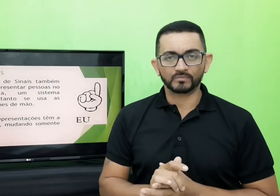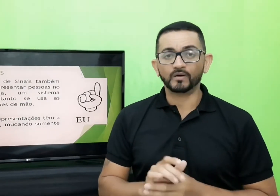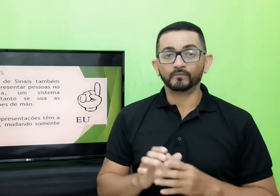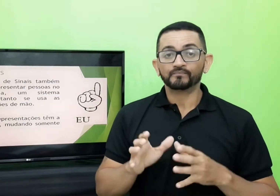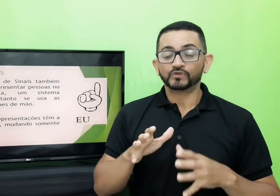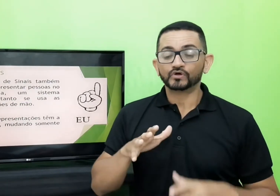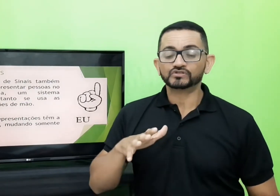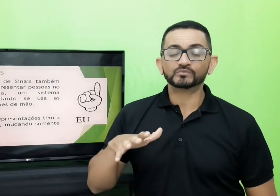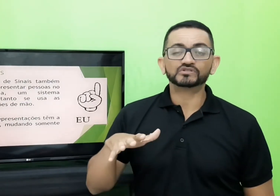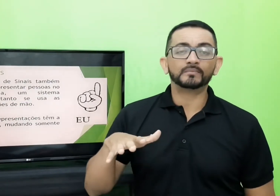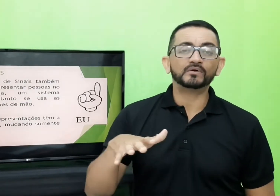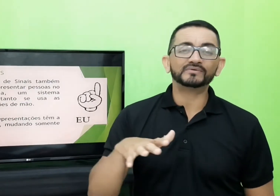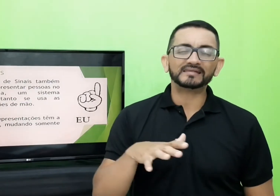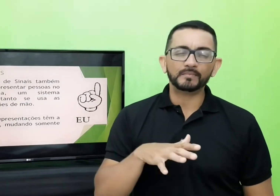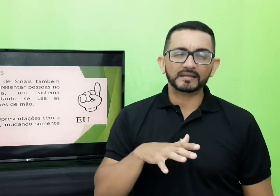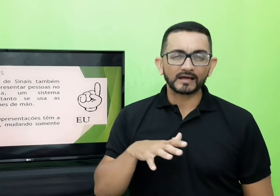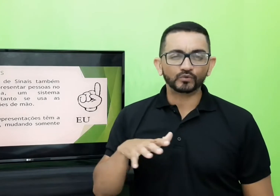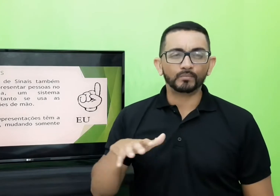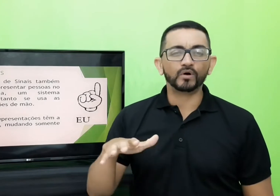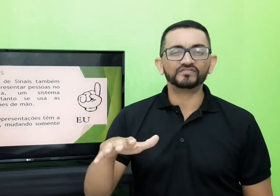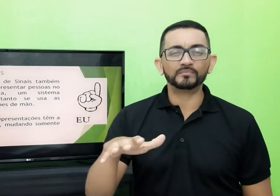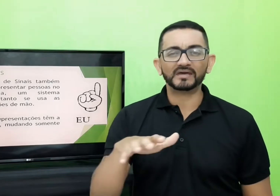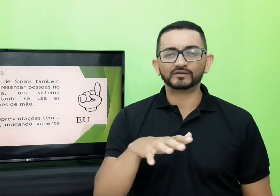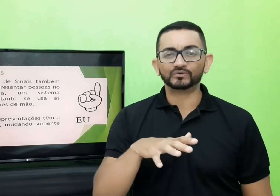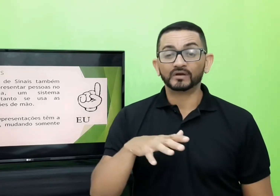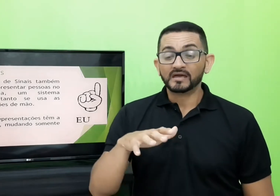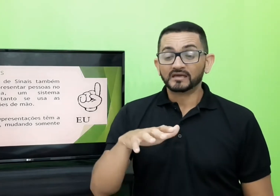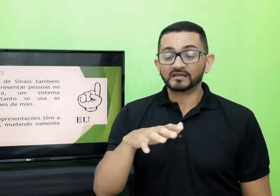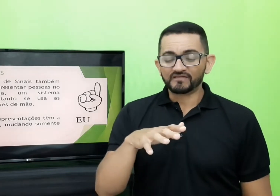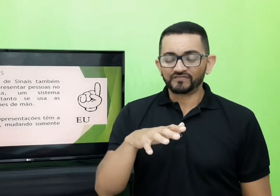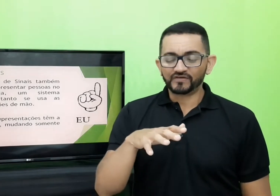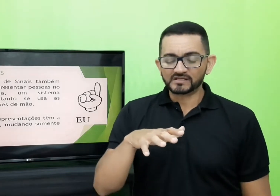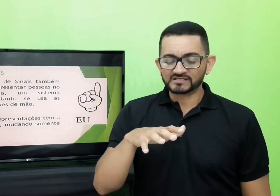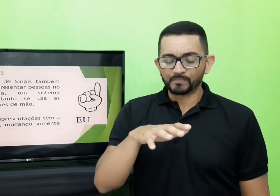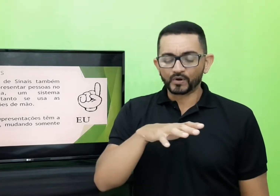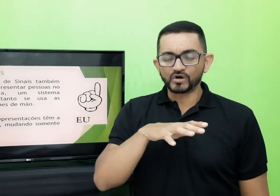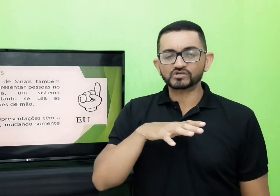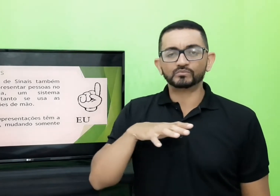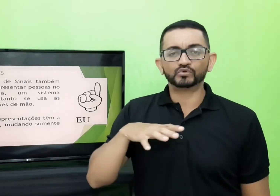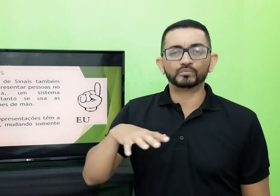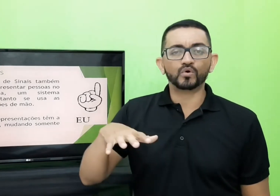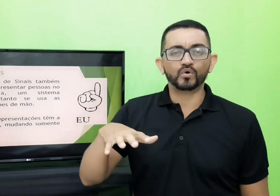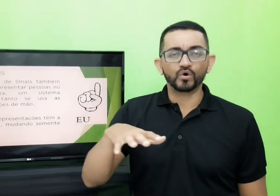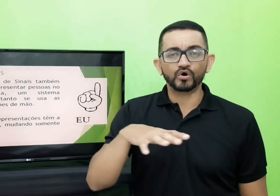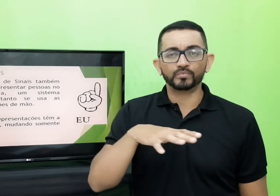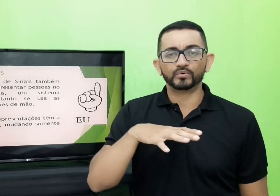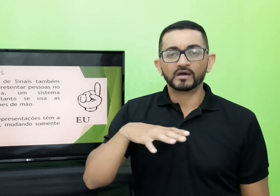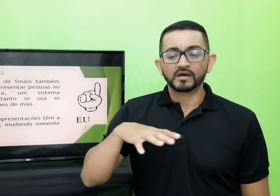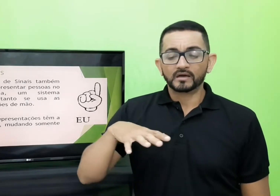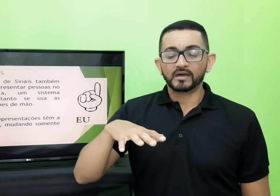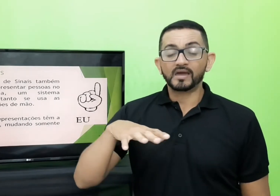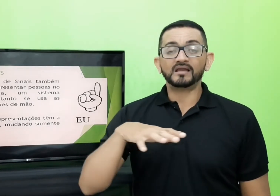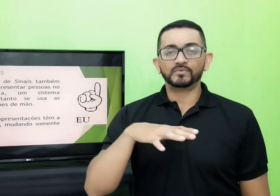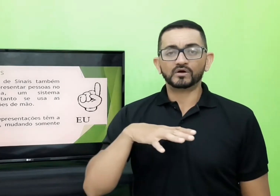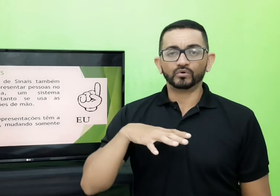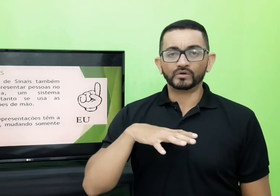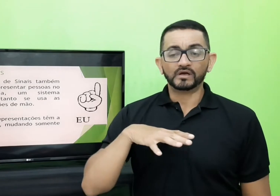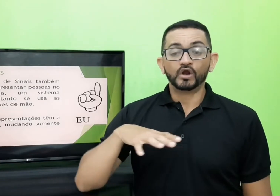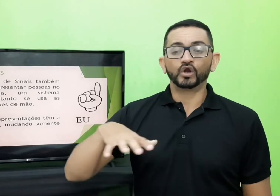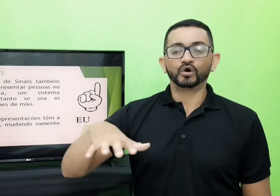mão, nós temos também um determinado movimento que define se próximo do meu corpo ele me inclui, longe